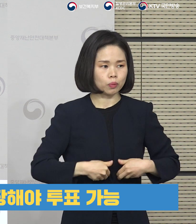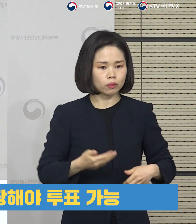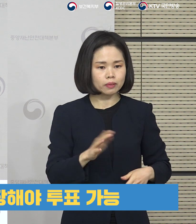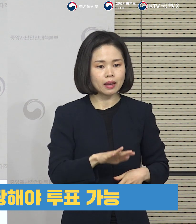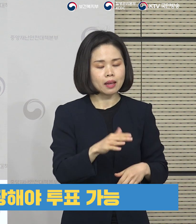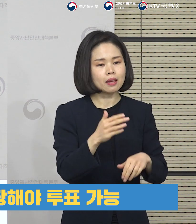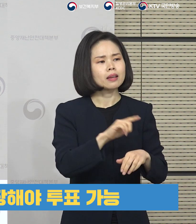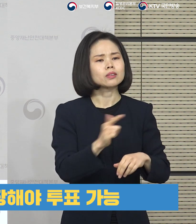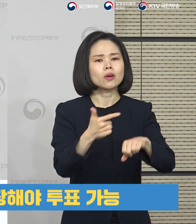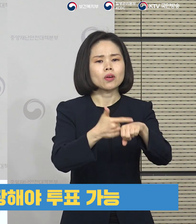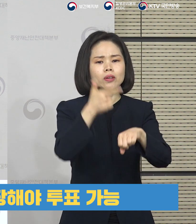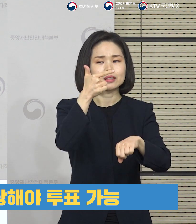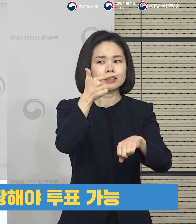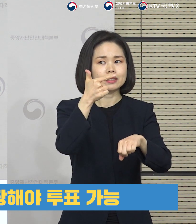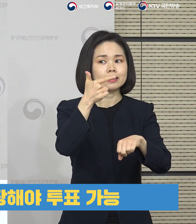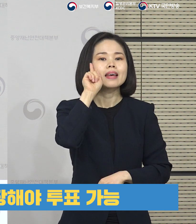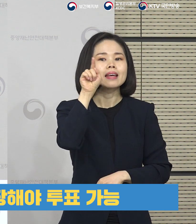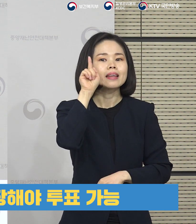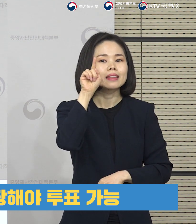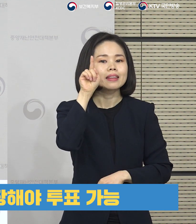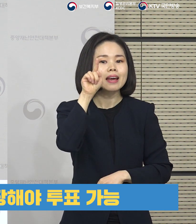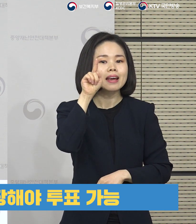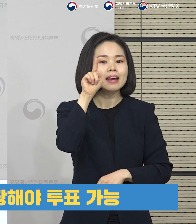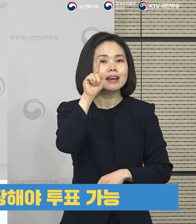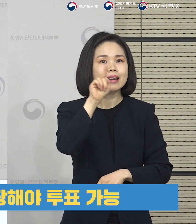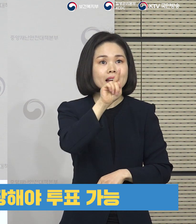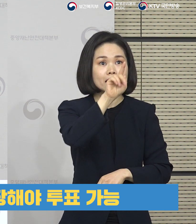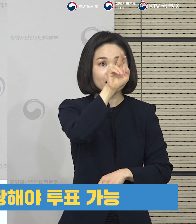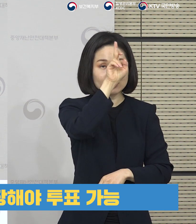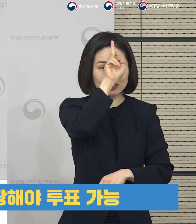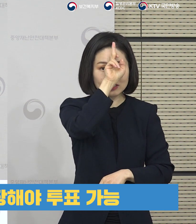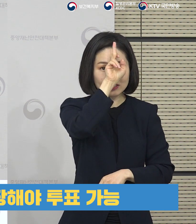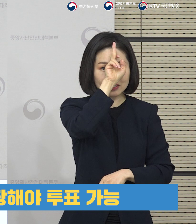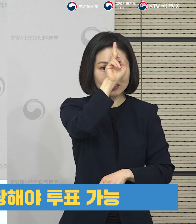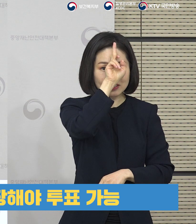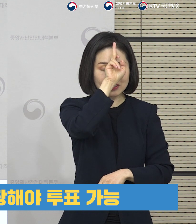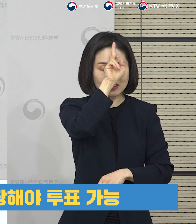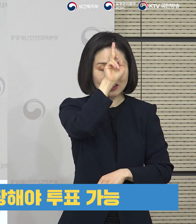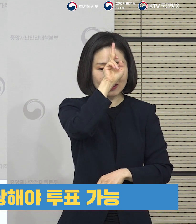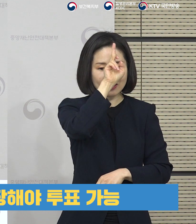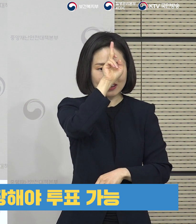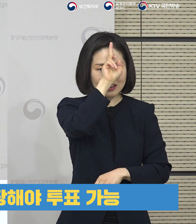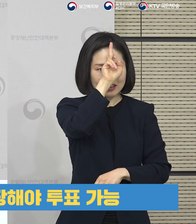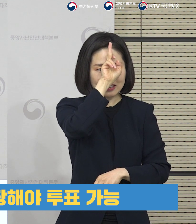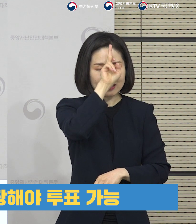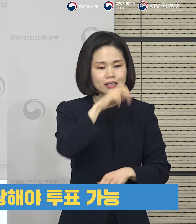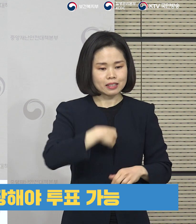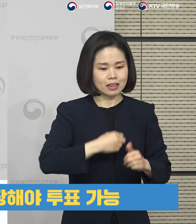18시까지 답변을 줘야 투표를 할 수가 있습니다. 내일 12시 기준으로